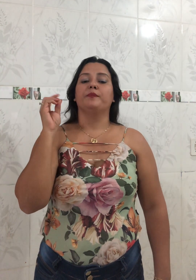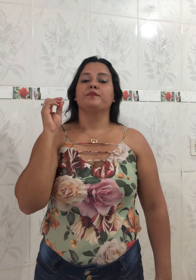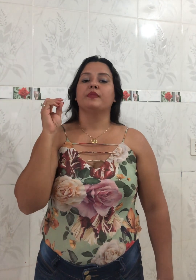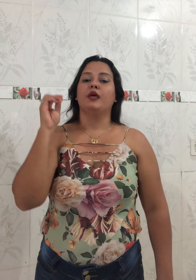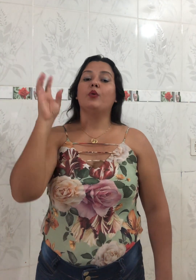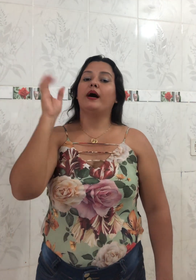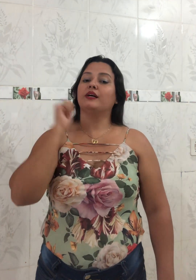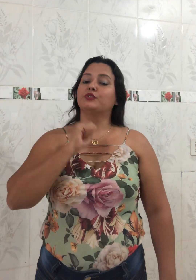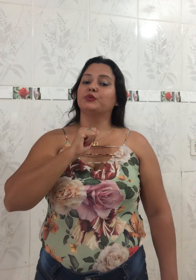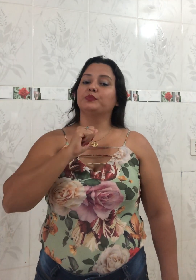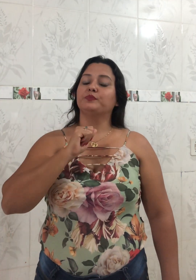eu acho,